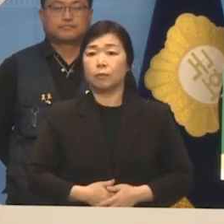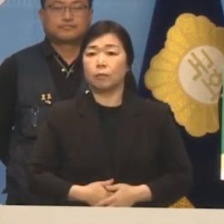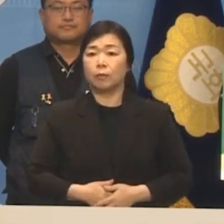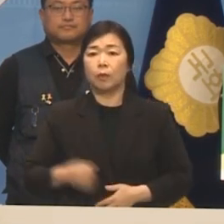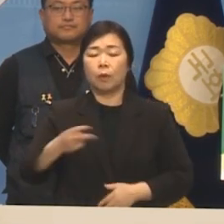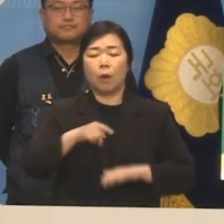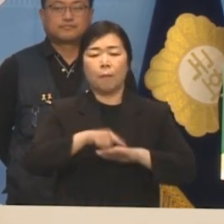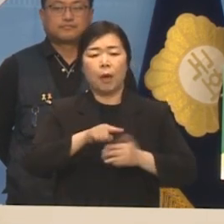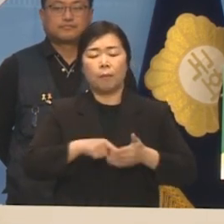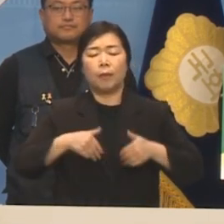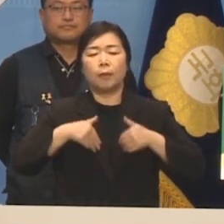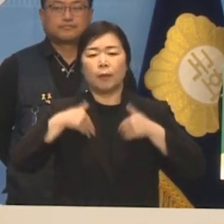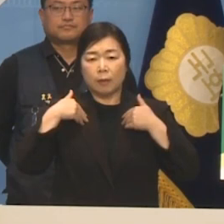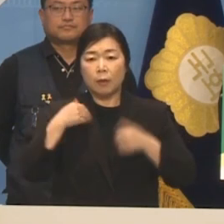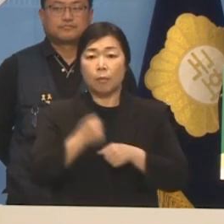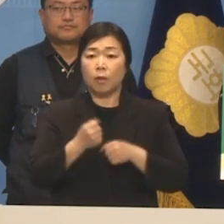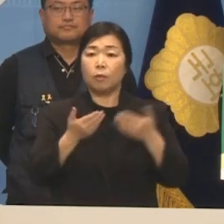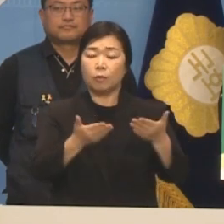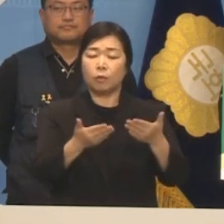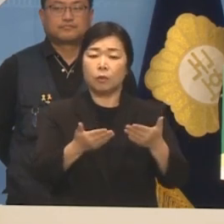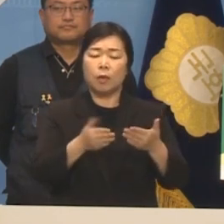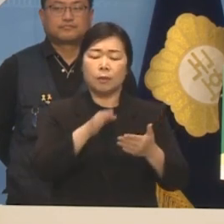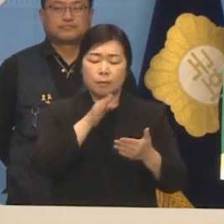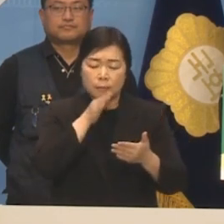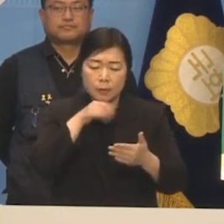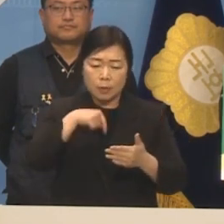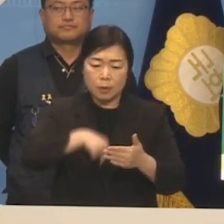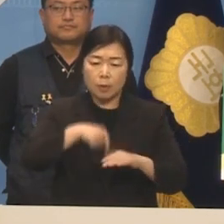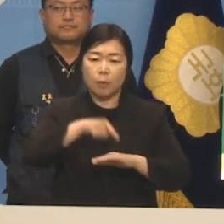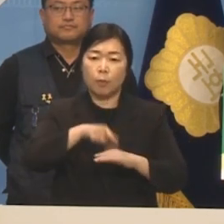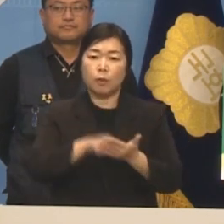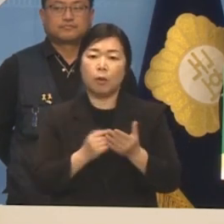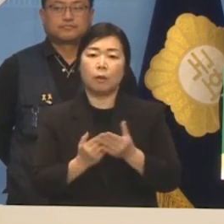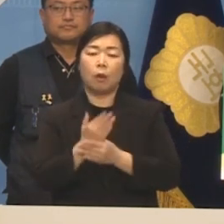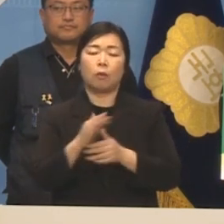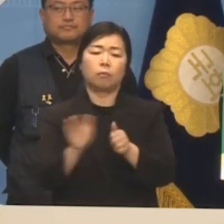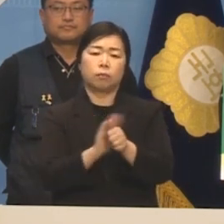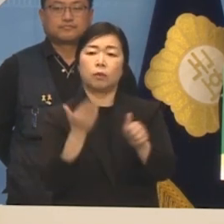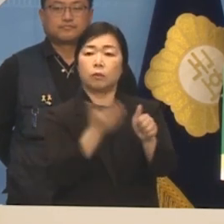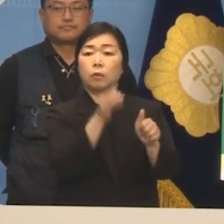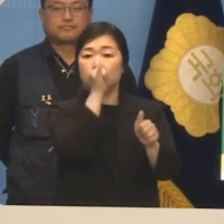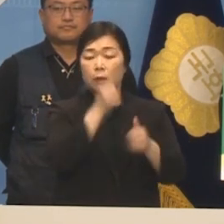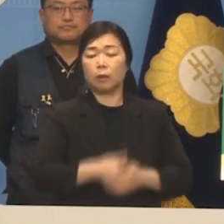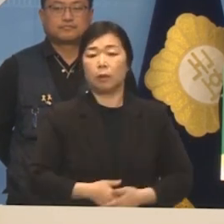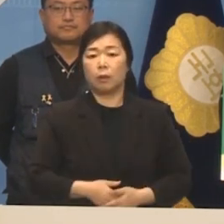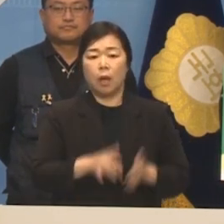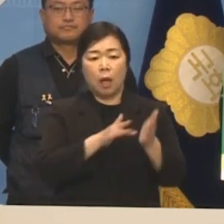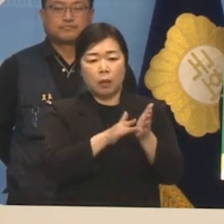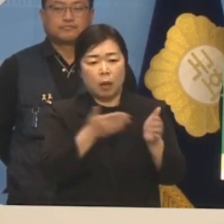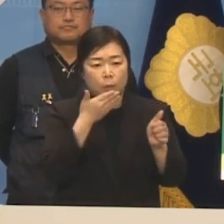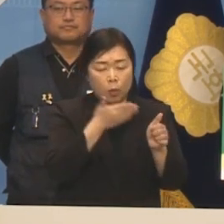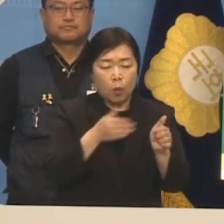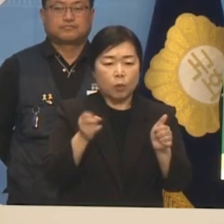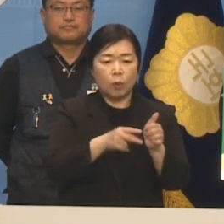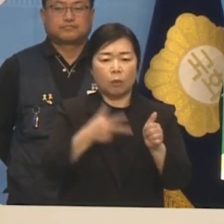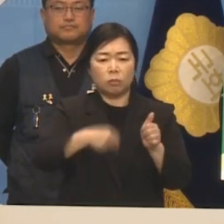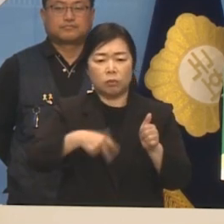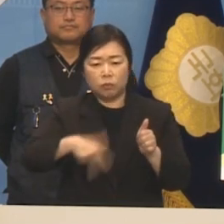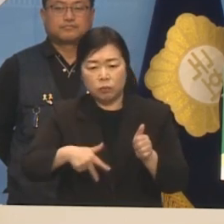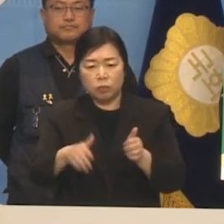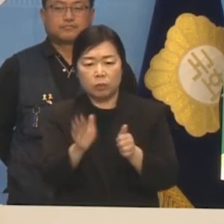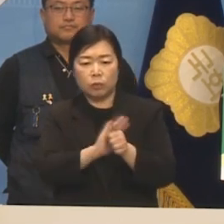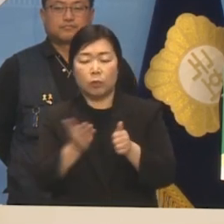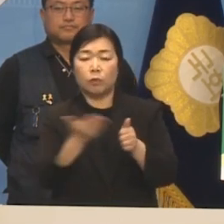가슴이 따뜻해질 수 있도록 마음에서 원활하는 케어를 하고 있습니다. 어르신의 약 복용, 배변 케어,